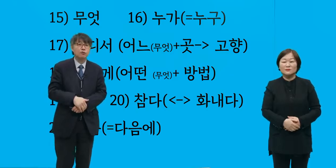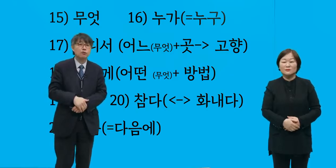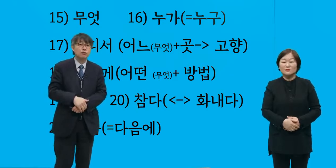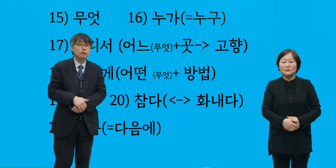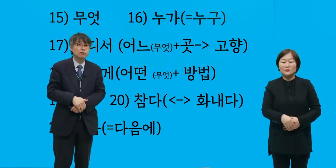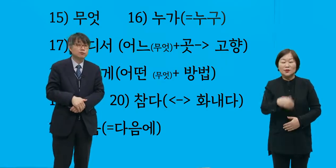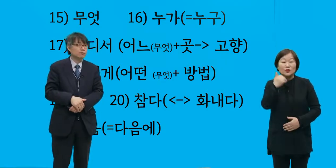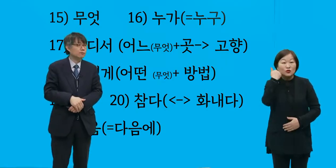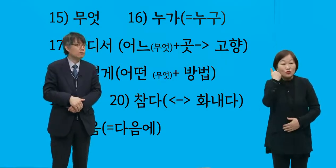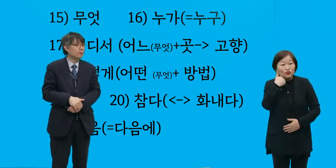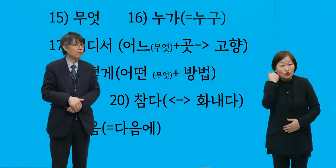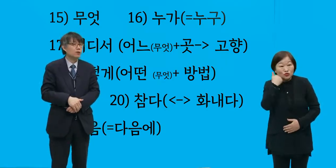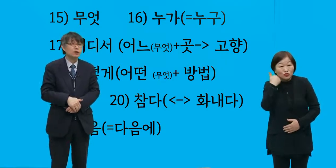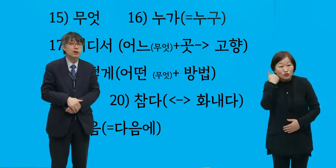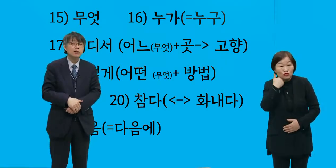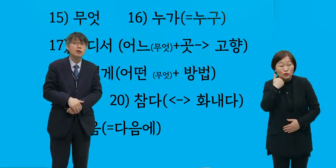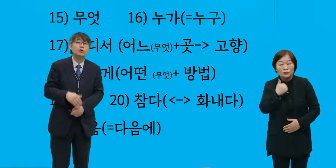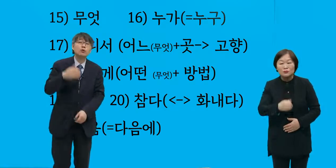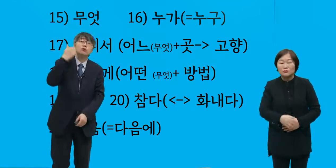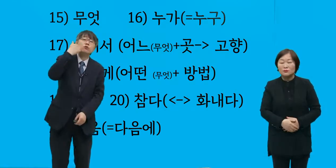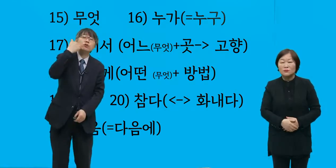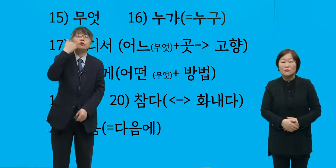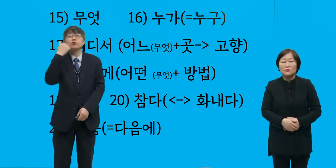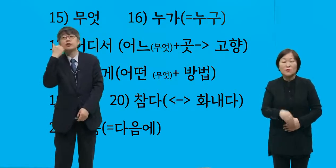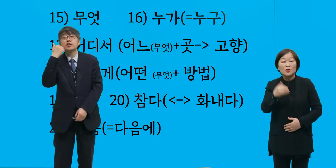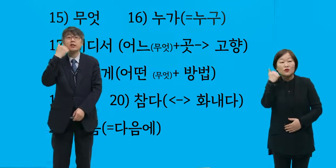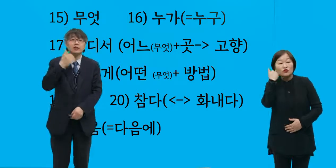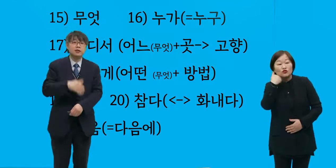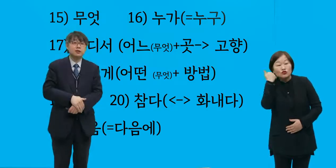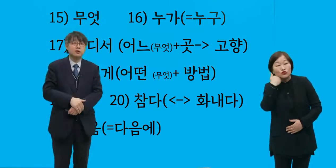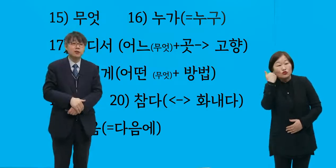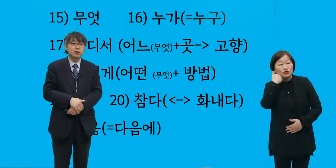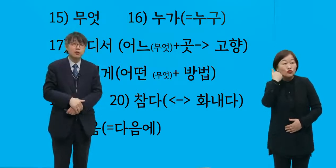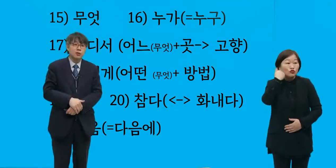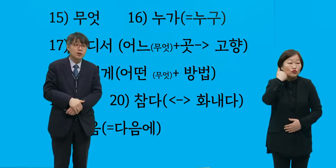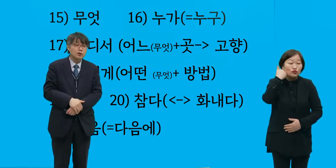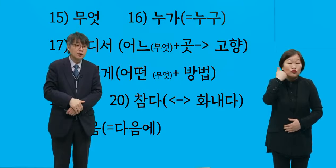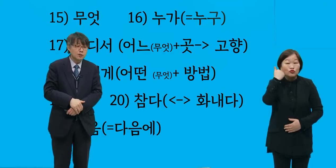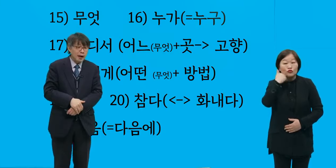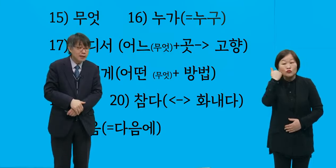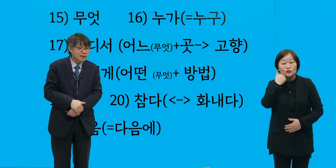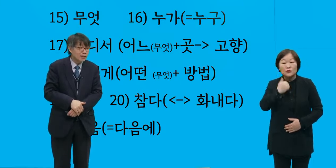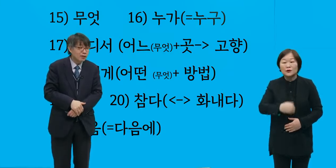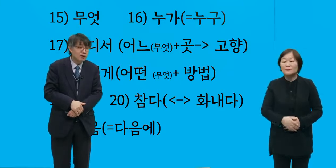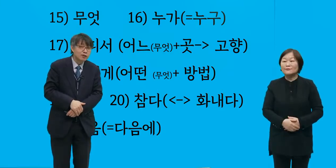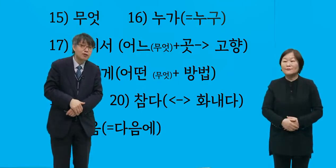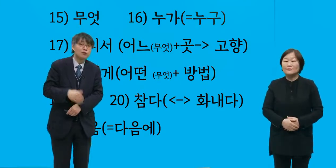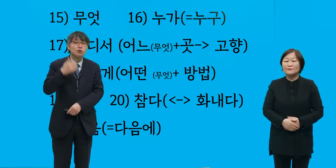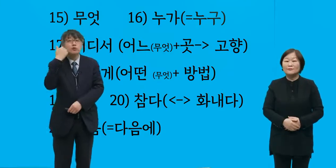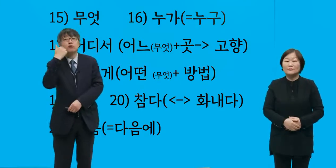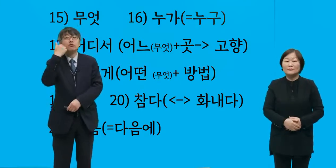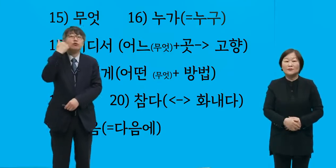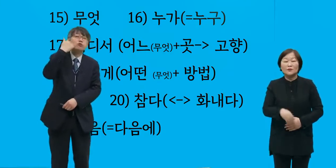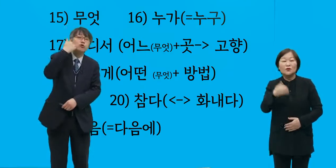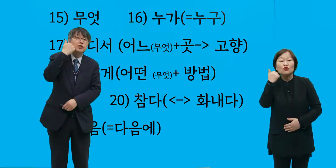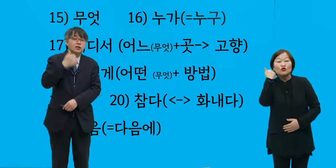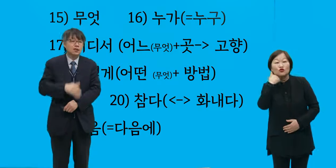누구. 자, 누구지 이런 느낌. 이렇게 농인들은 이제 봐야 되잖아요. 누구 이런